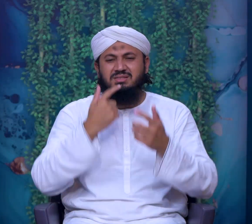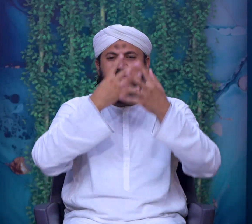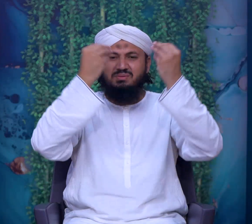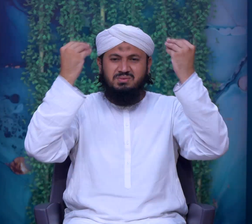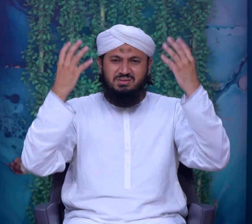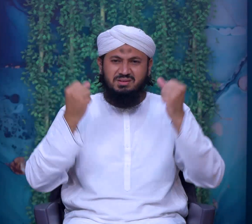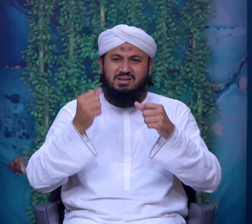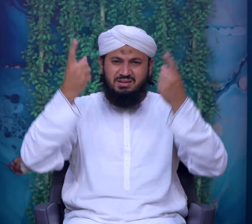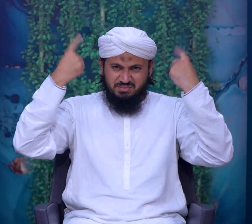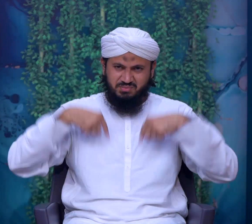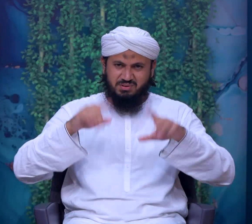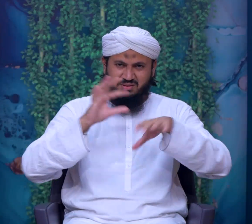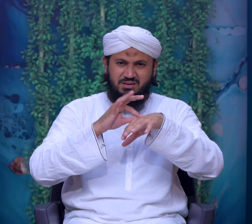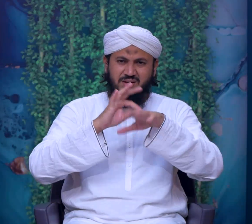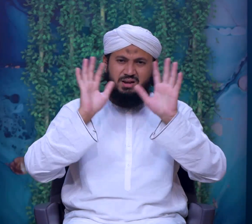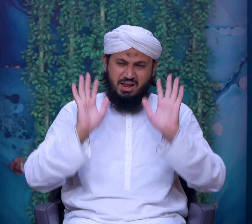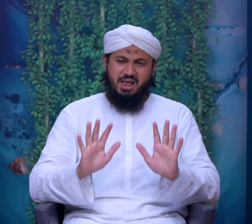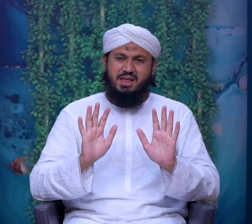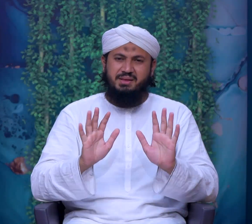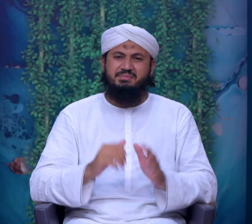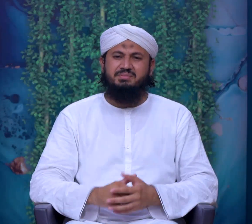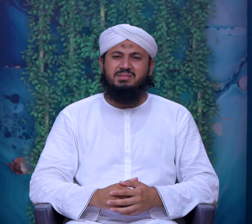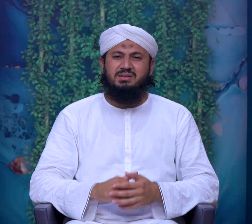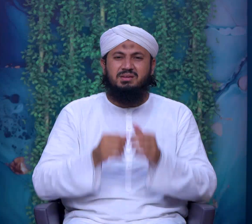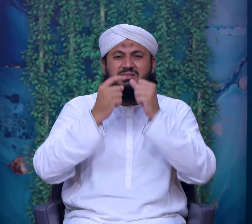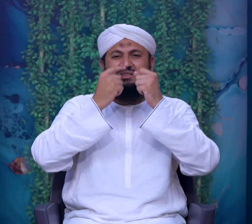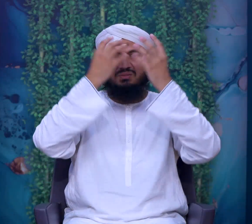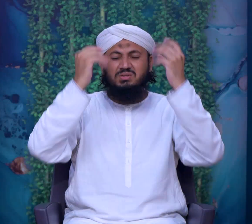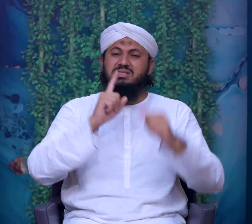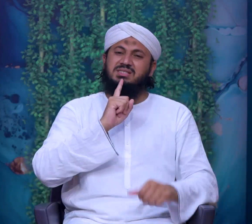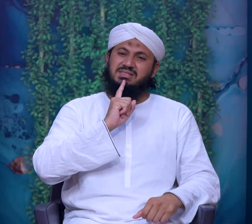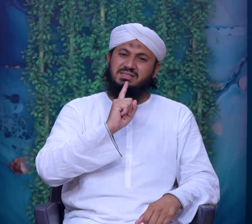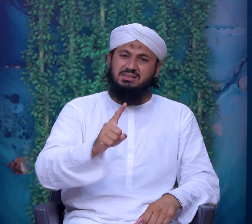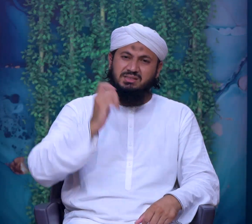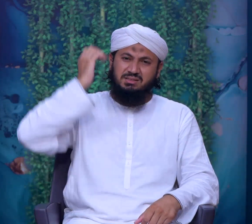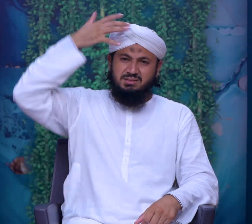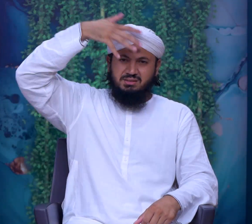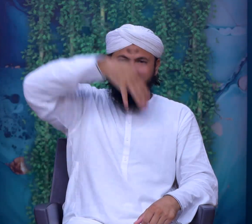نور بھی، یعنی نورانی بشر ہیں، ظاہری جسم شریف بشر ہے اور حقیقت نور ہے۔ آپ